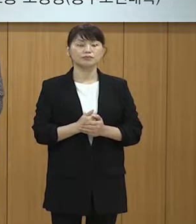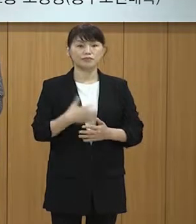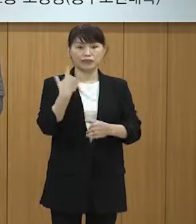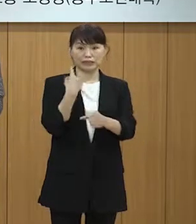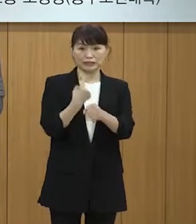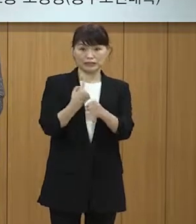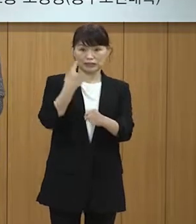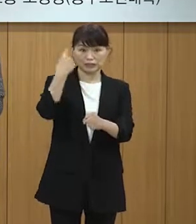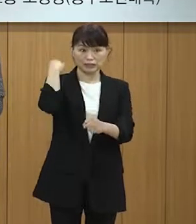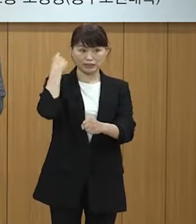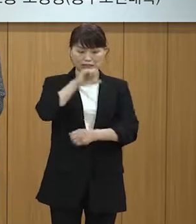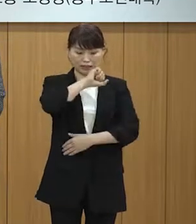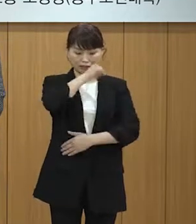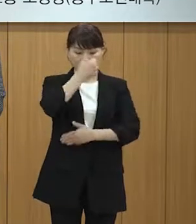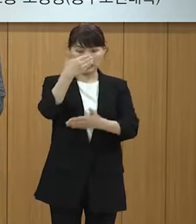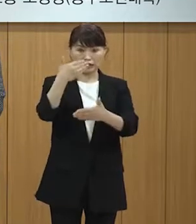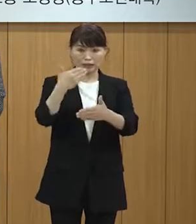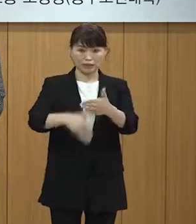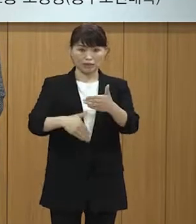집행잔액 등을 포함해